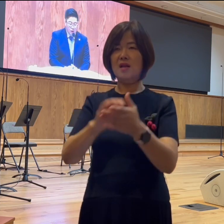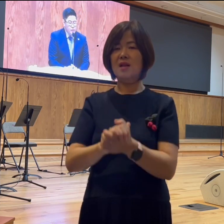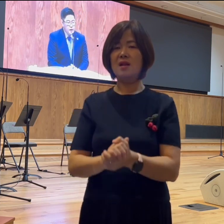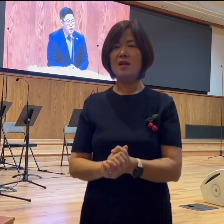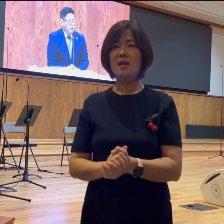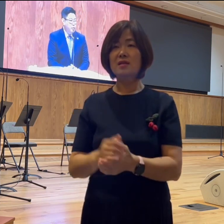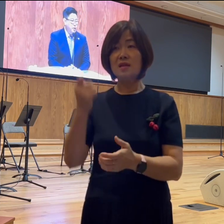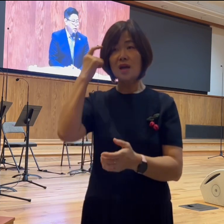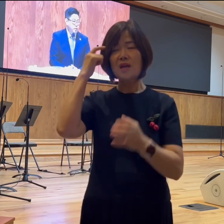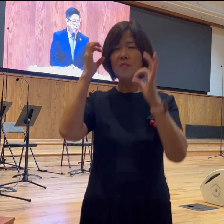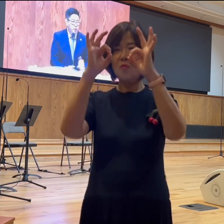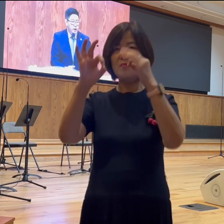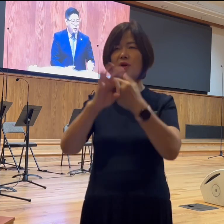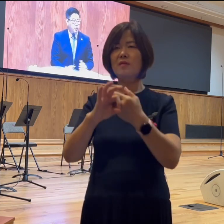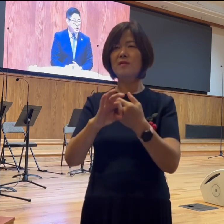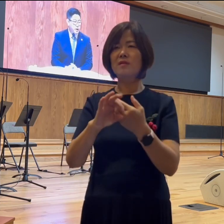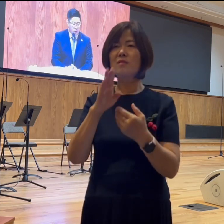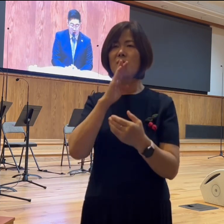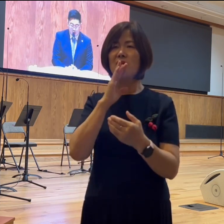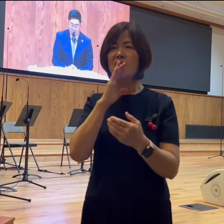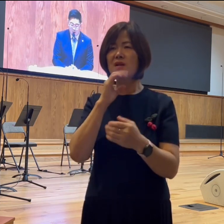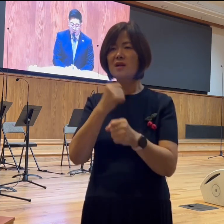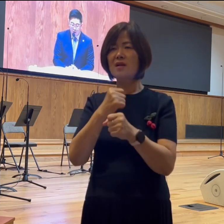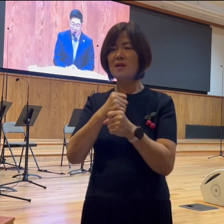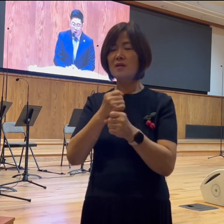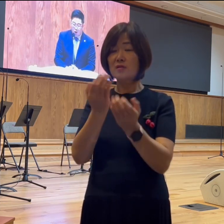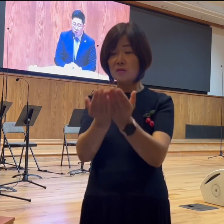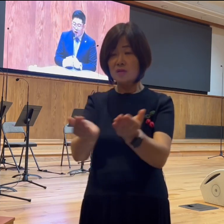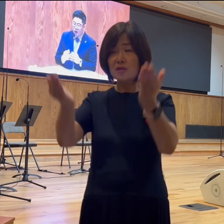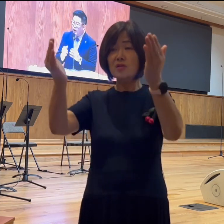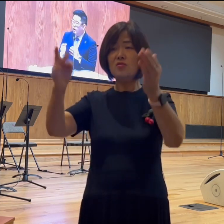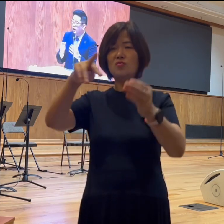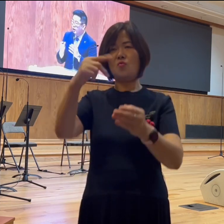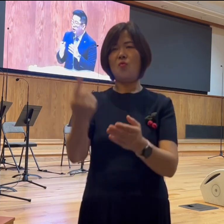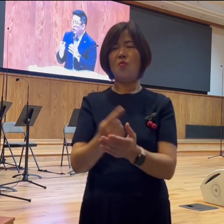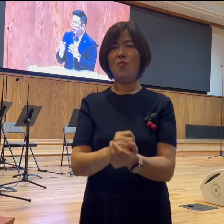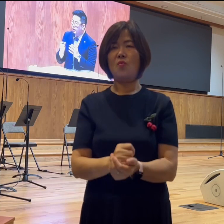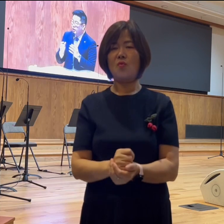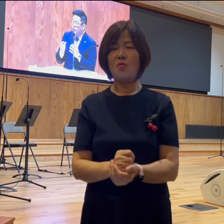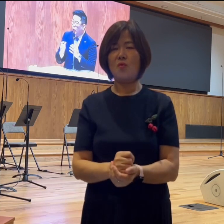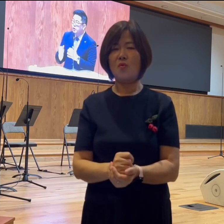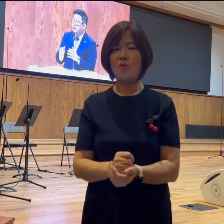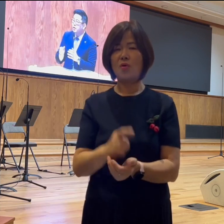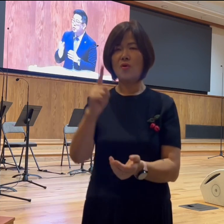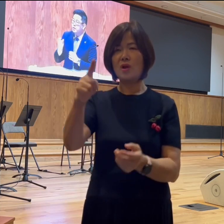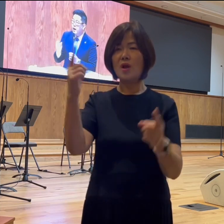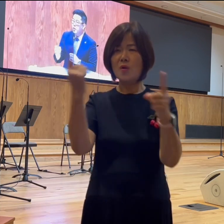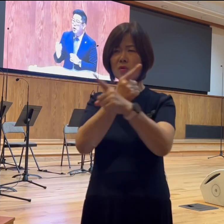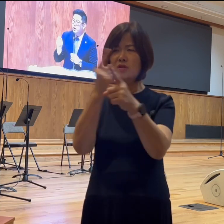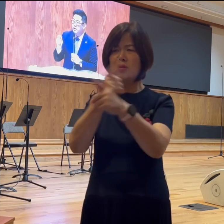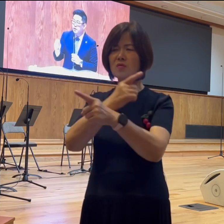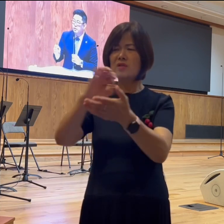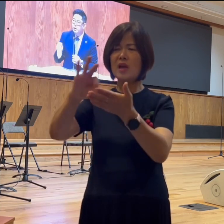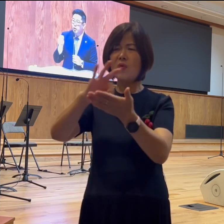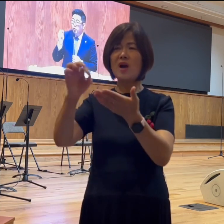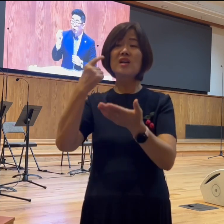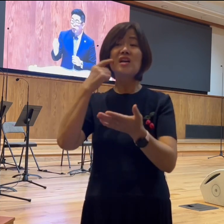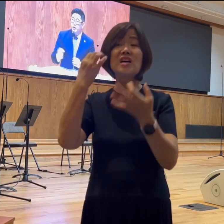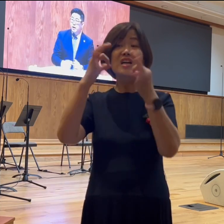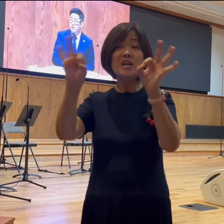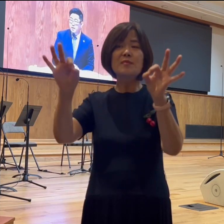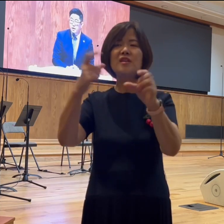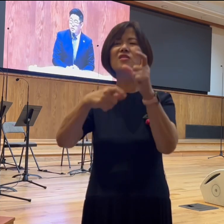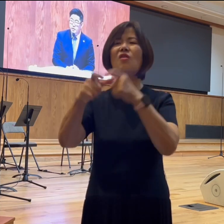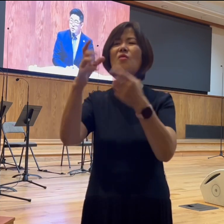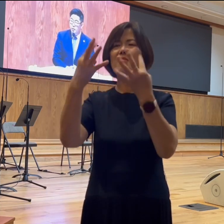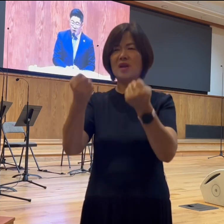여러분, 생각해 보면은 별것 아닌 도자기 그릇 하나보다요, 거기에 고치려고 사용한 그 금이 더 높은